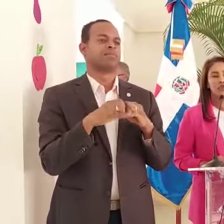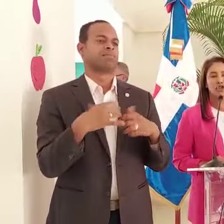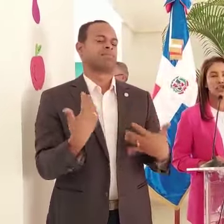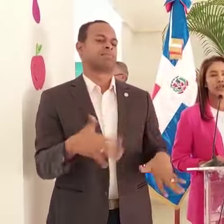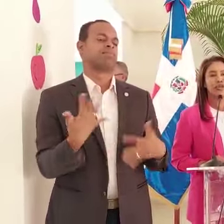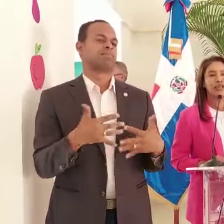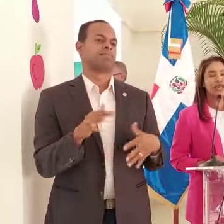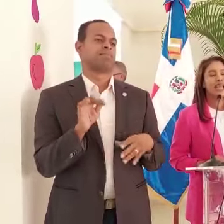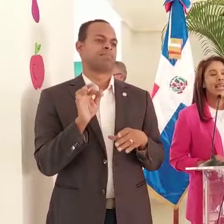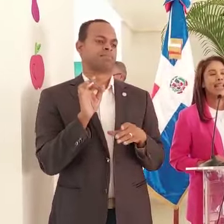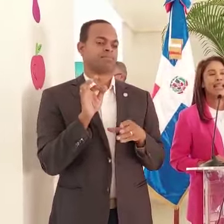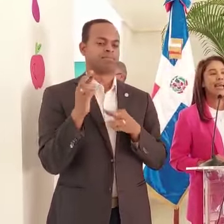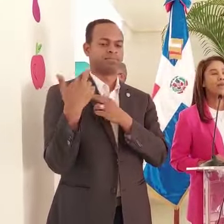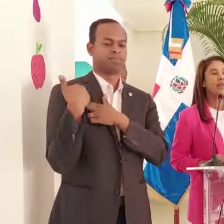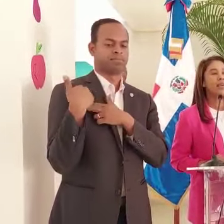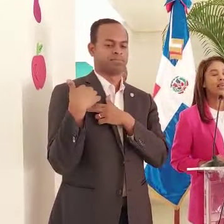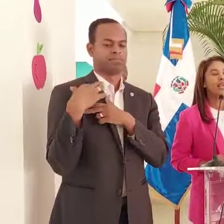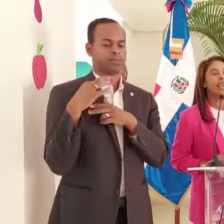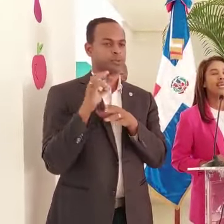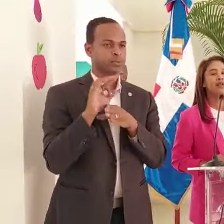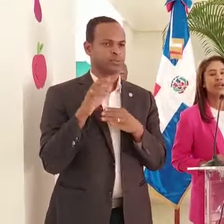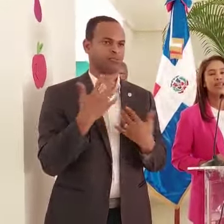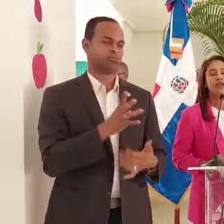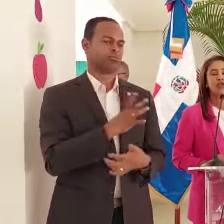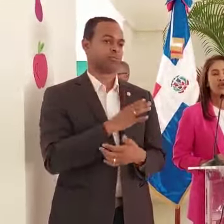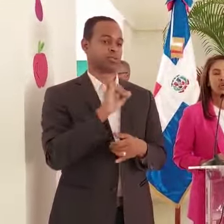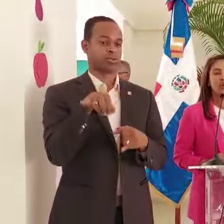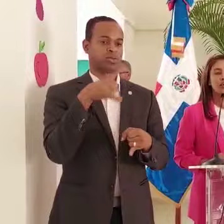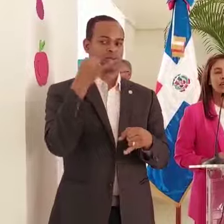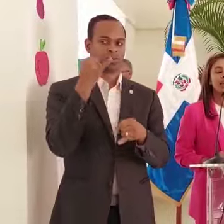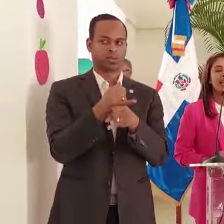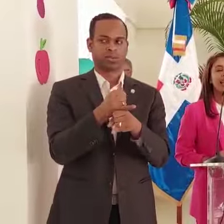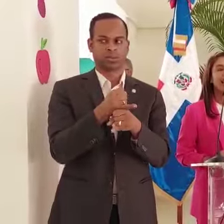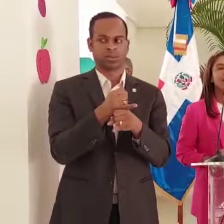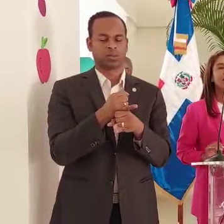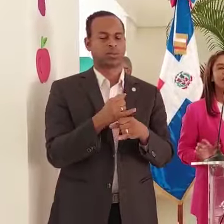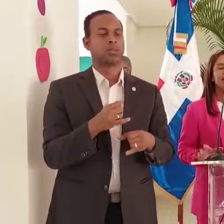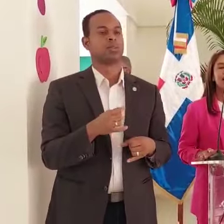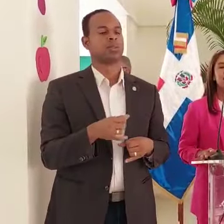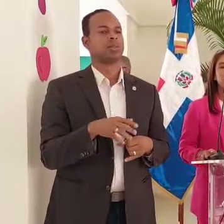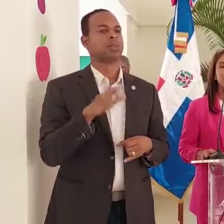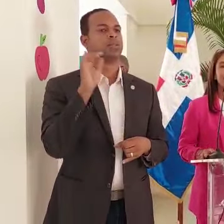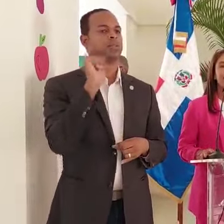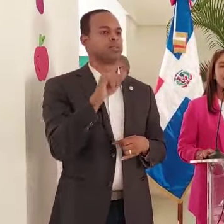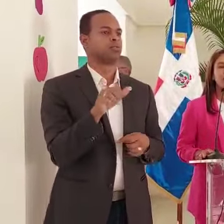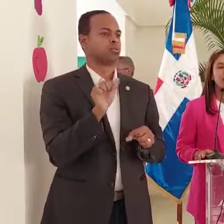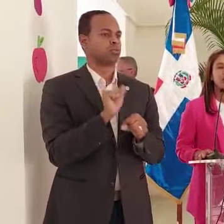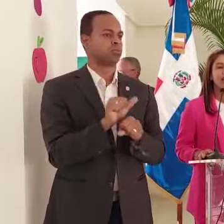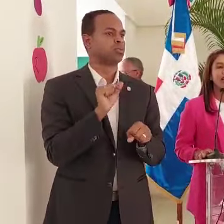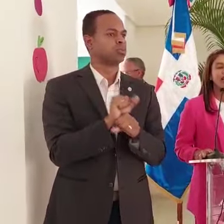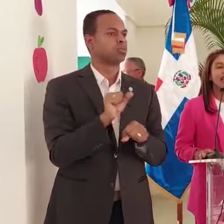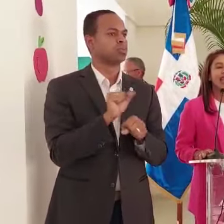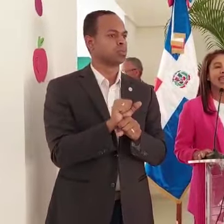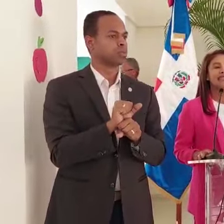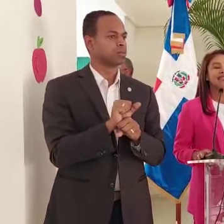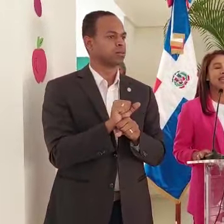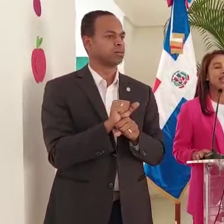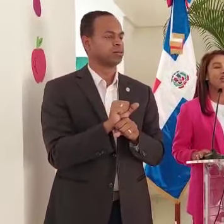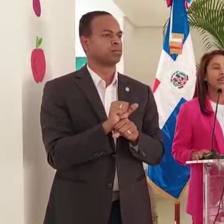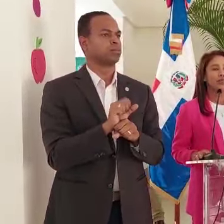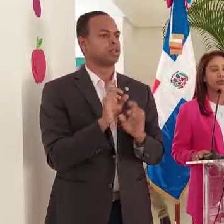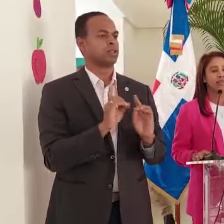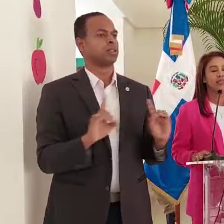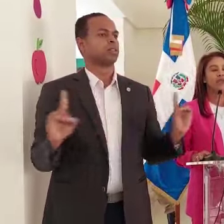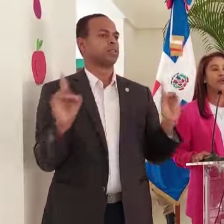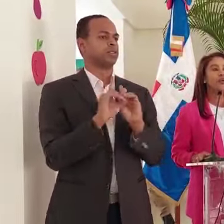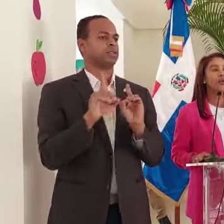gran función. El INAIPI es una institución que ha venido haciendo un trabajo que es